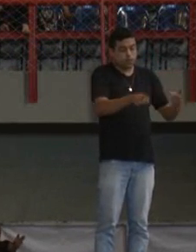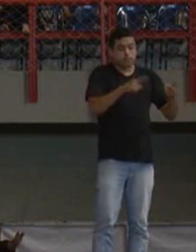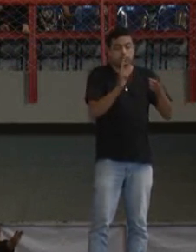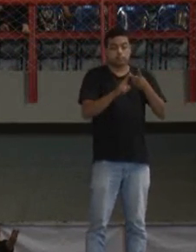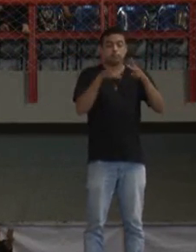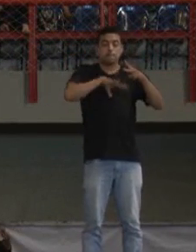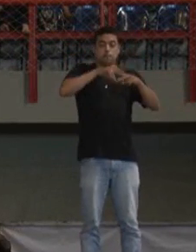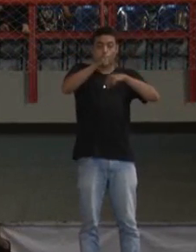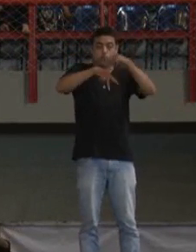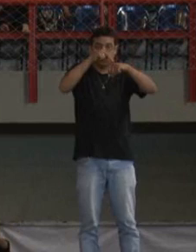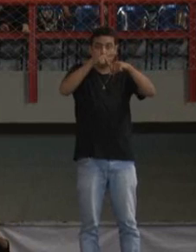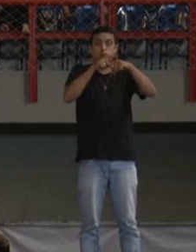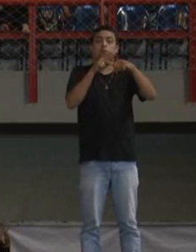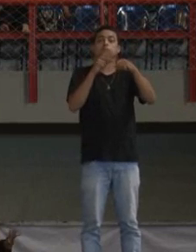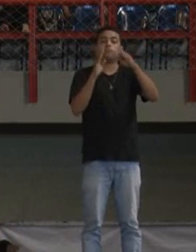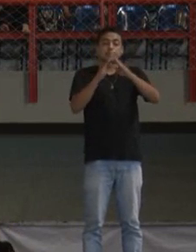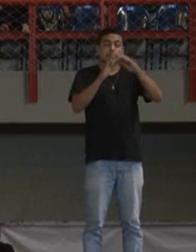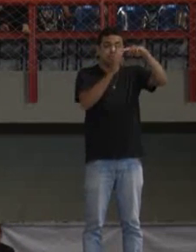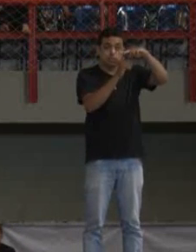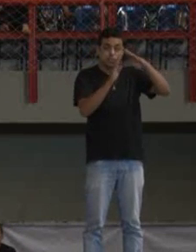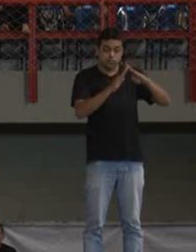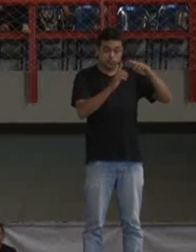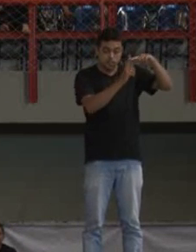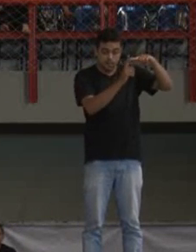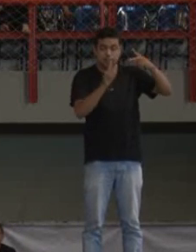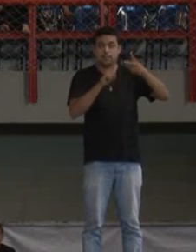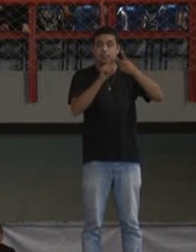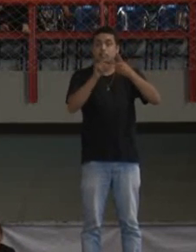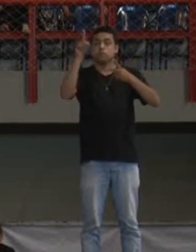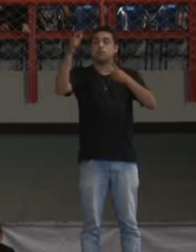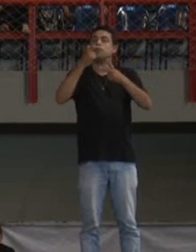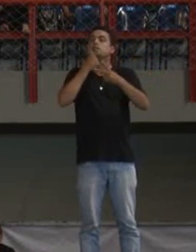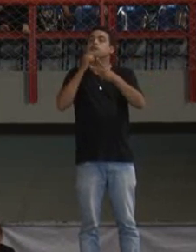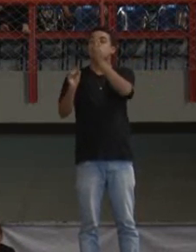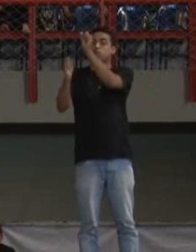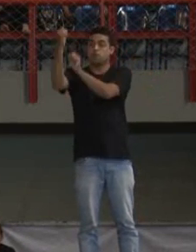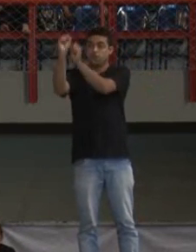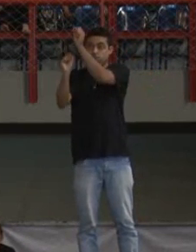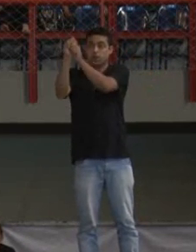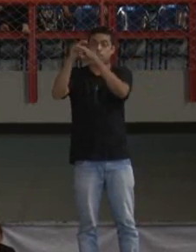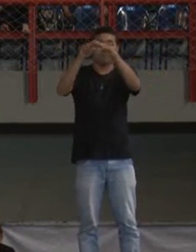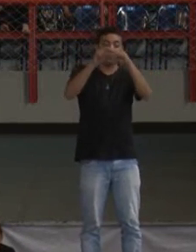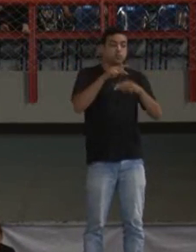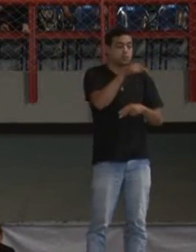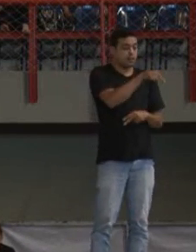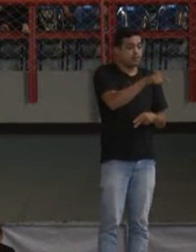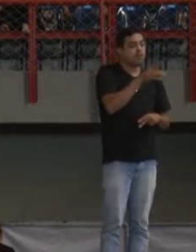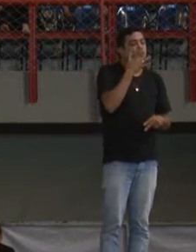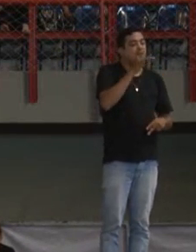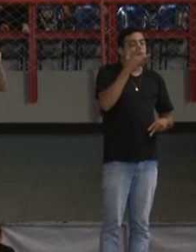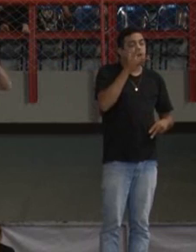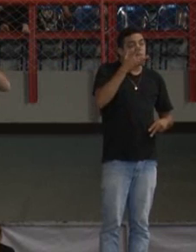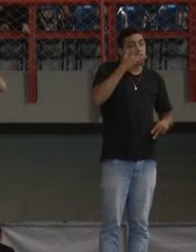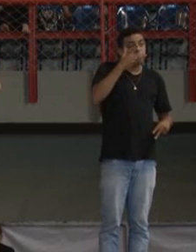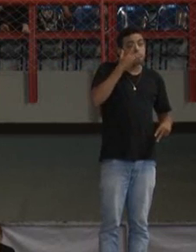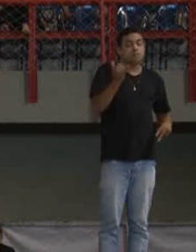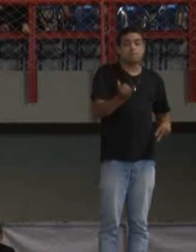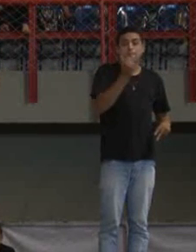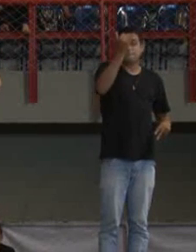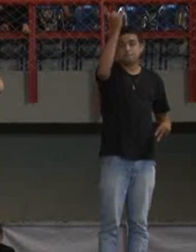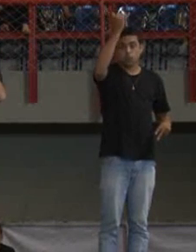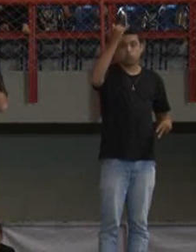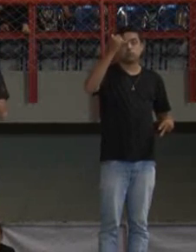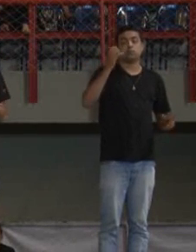Portugal e fábricas na Inglaterra. O nosso ouro foi imprescindível, o nosso ouro